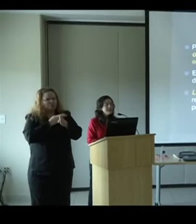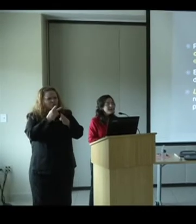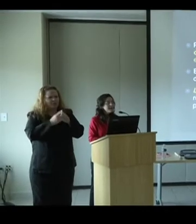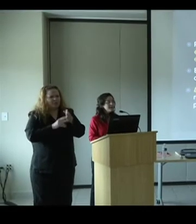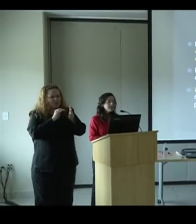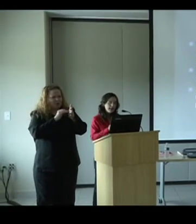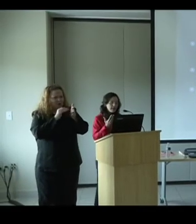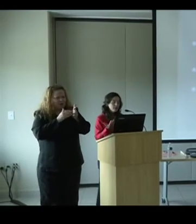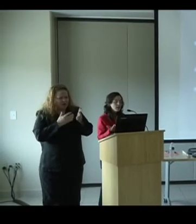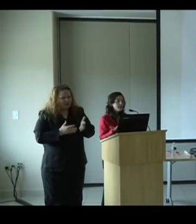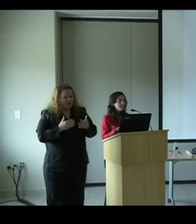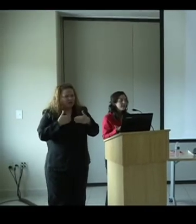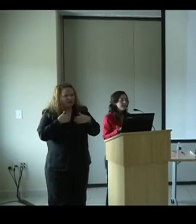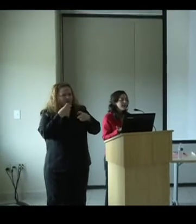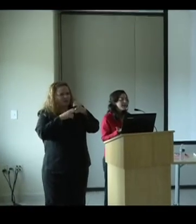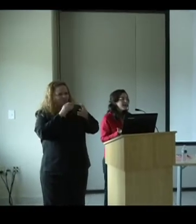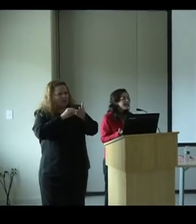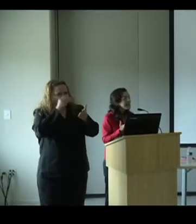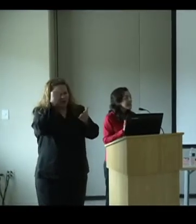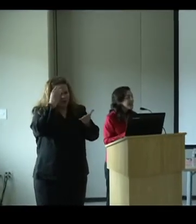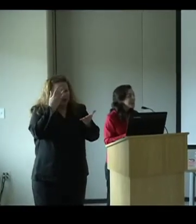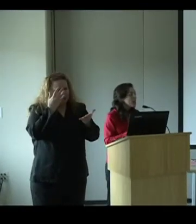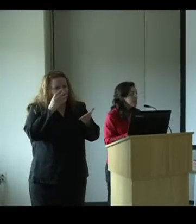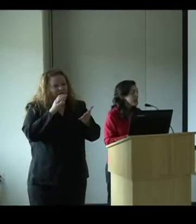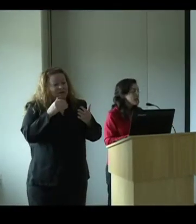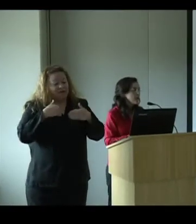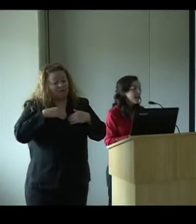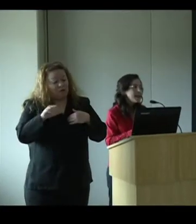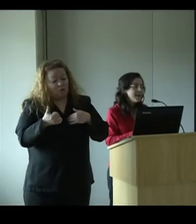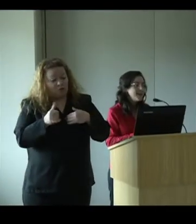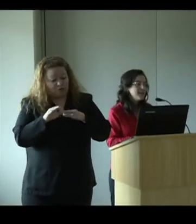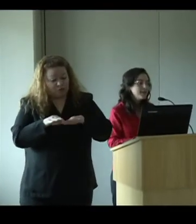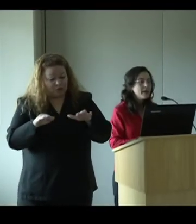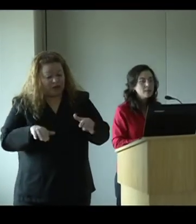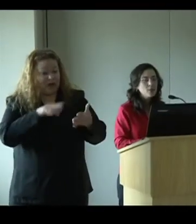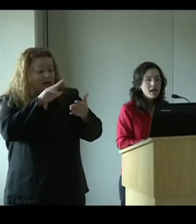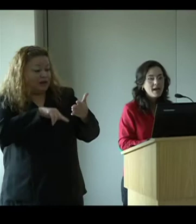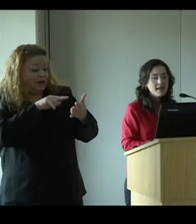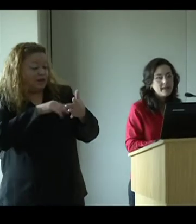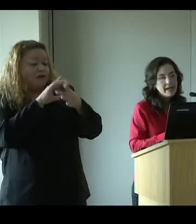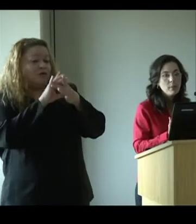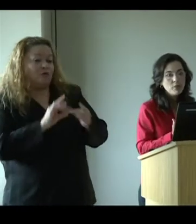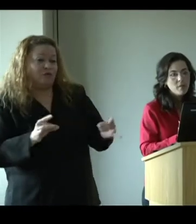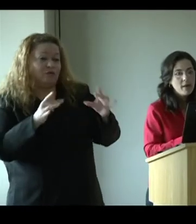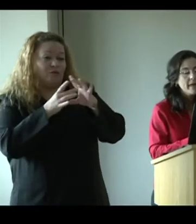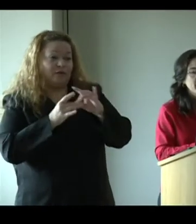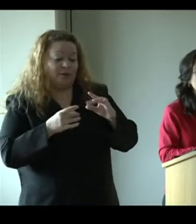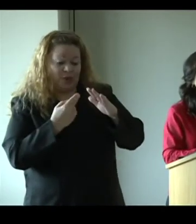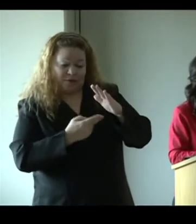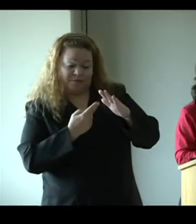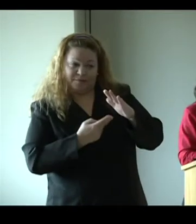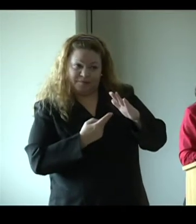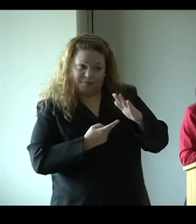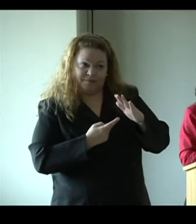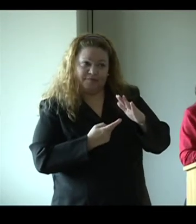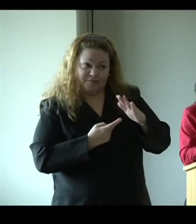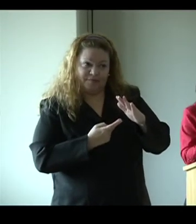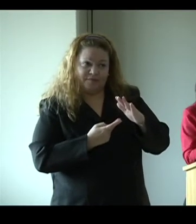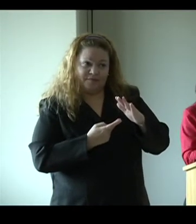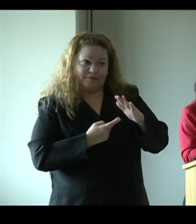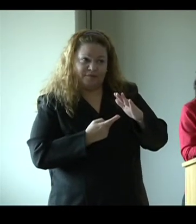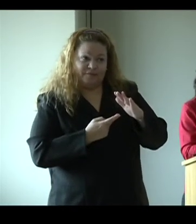tenían nenes de escuela elemental que leerle cuentos a nenes preescolares a nenes mucho más pequeños